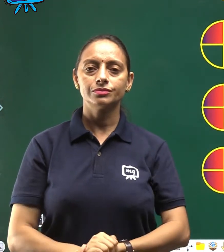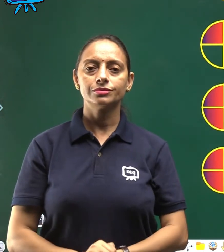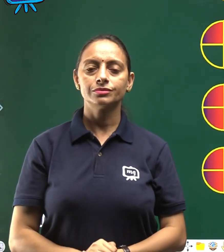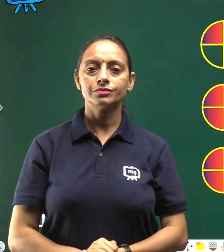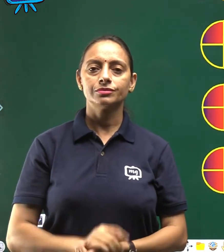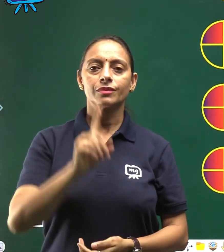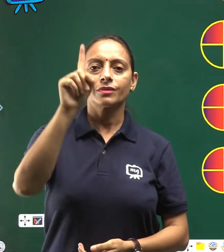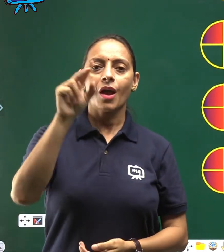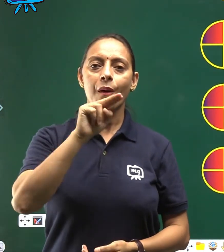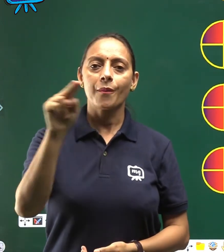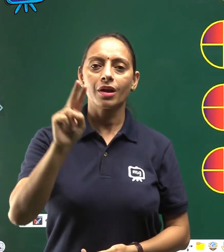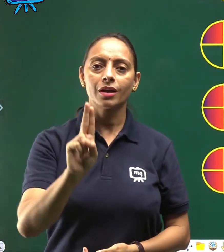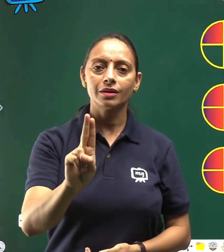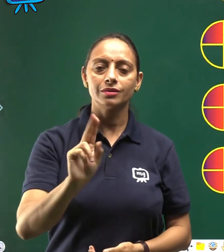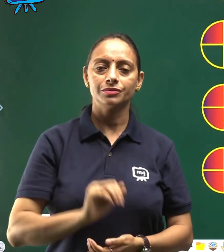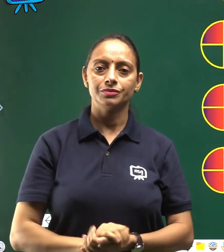भिन्न,